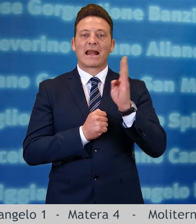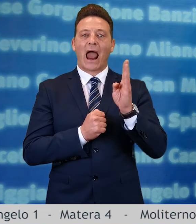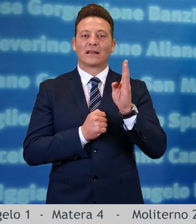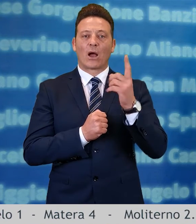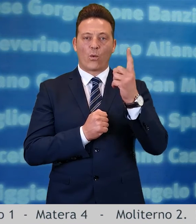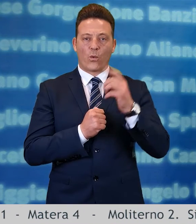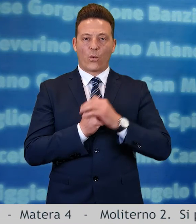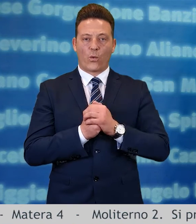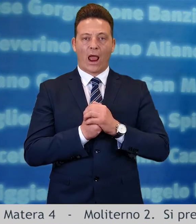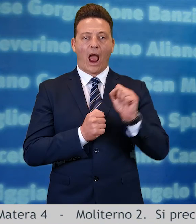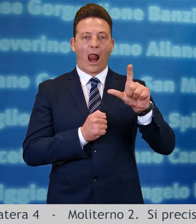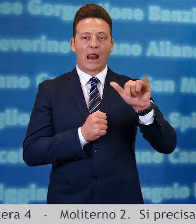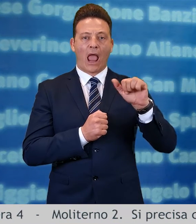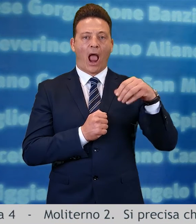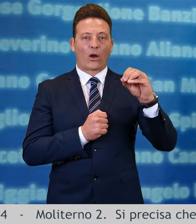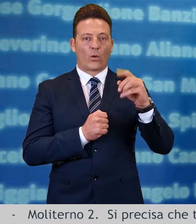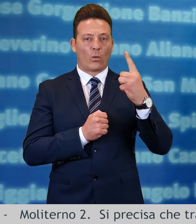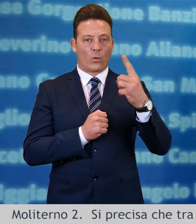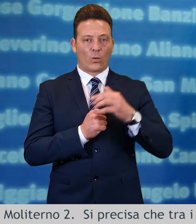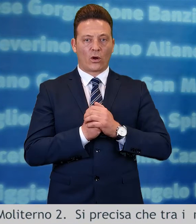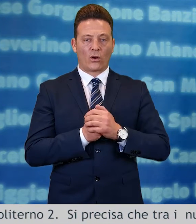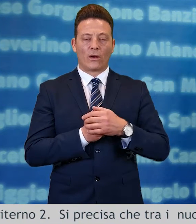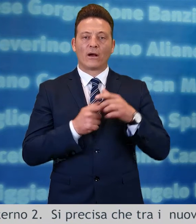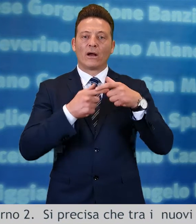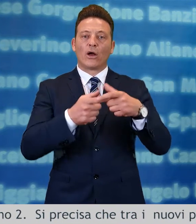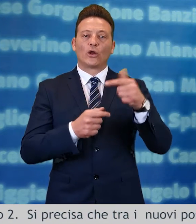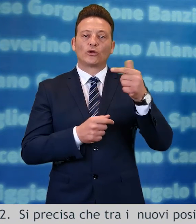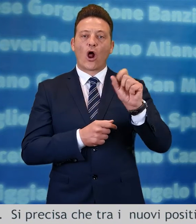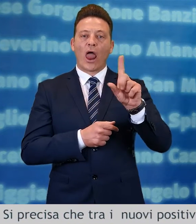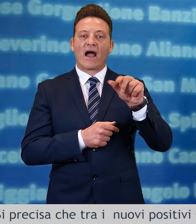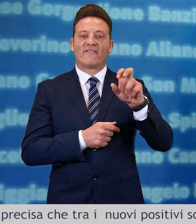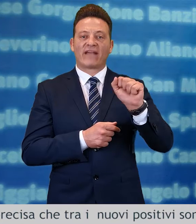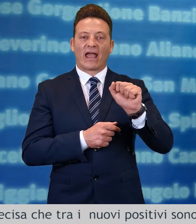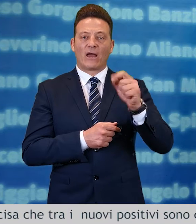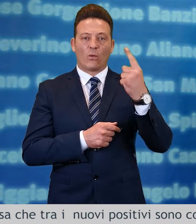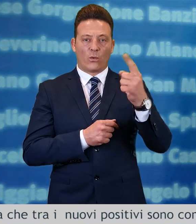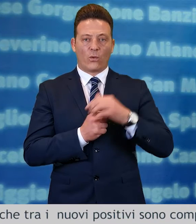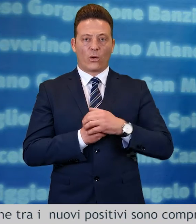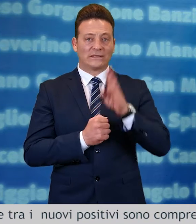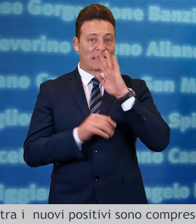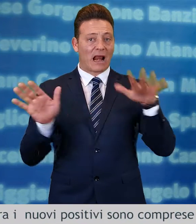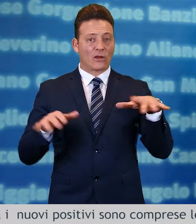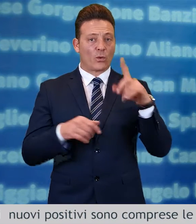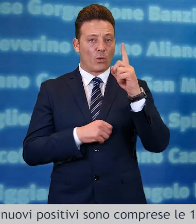1 aliano 1 tolve 1 santarcangelo 1 matera